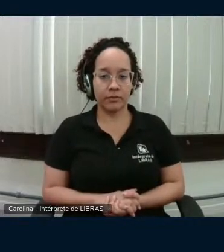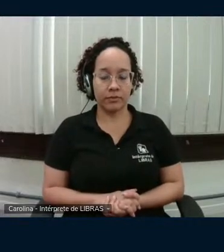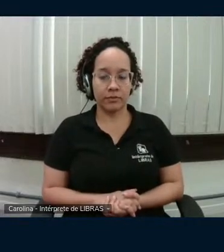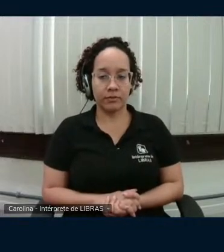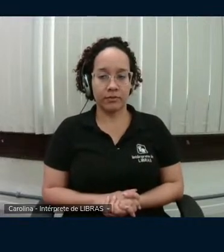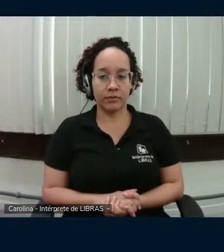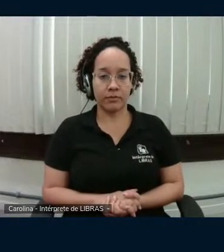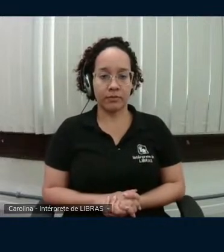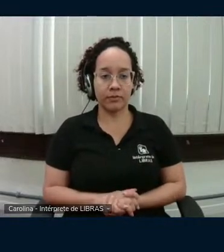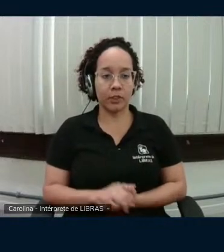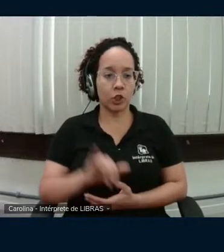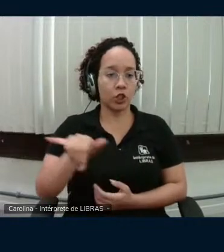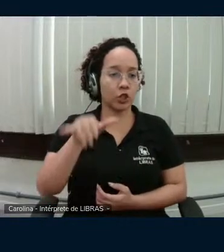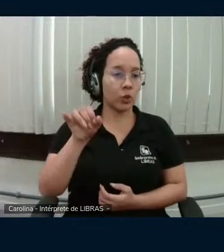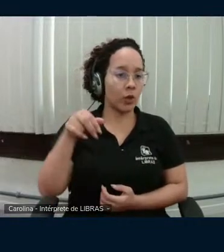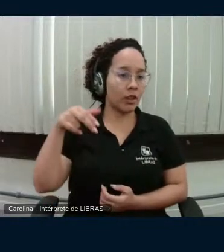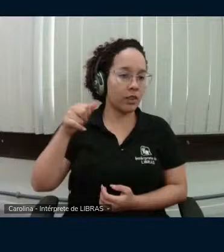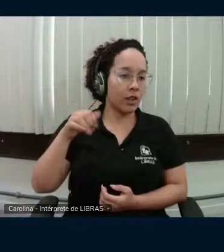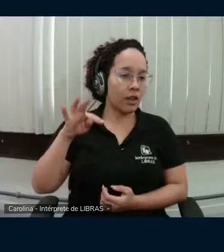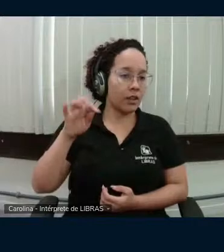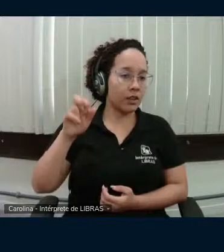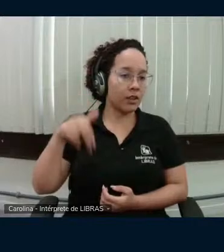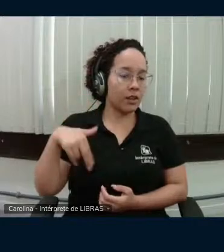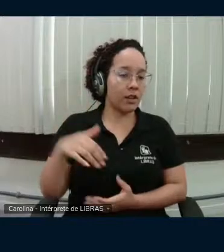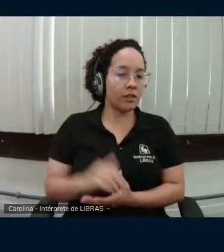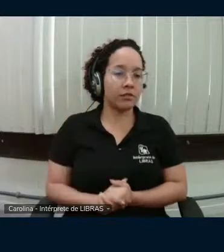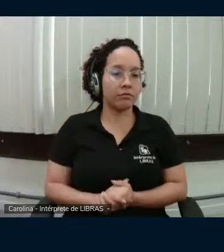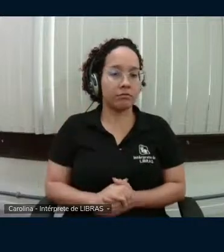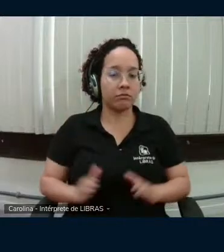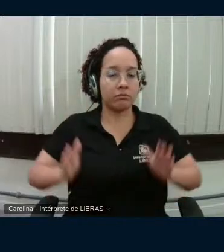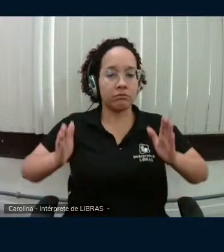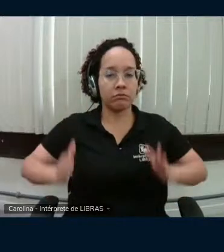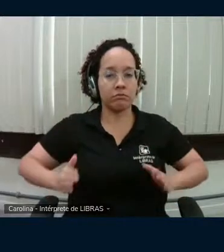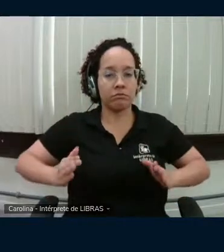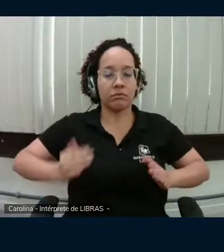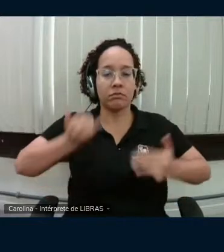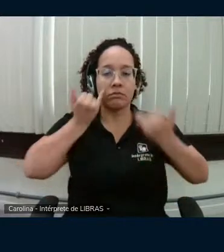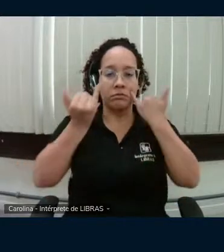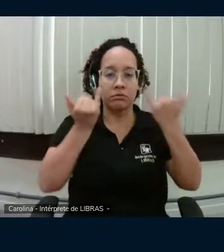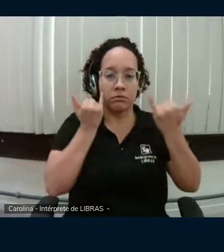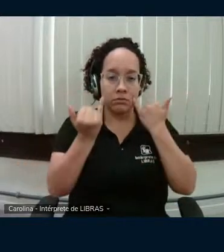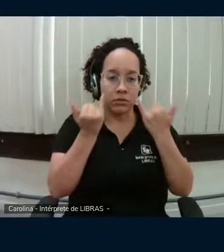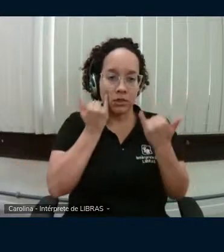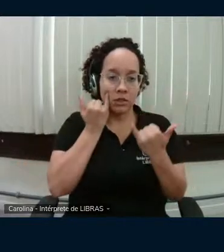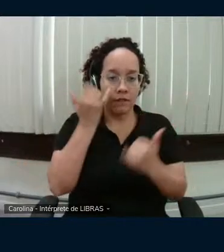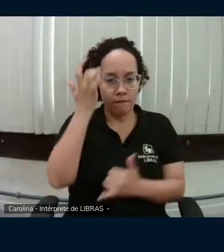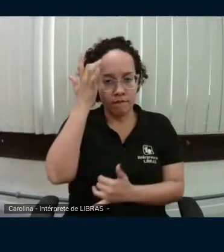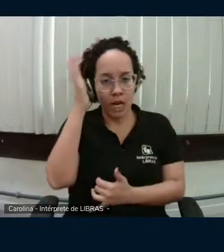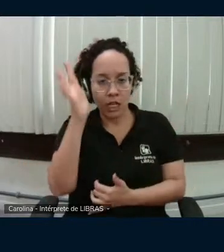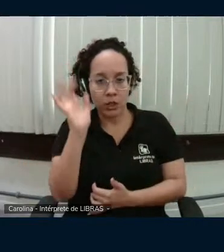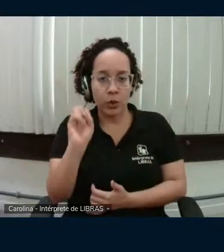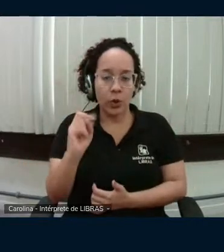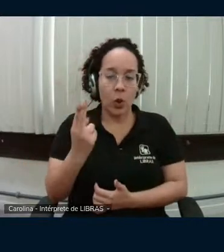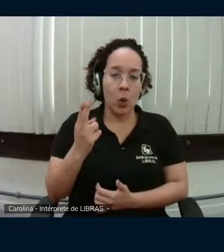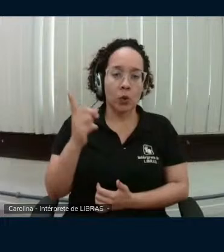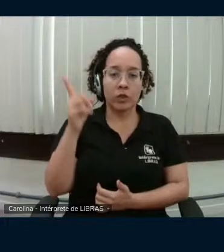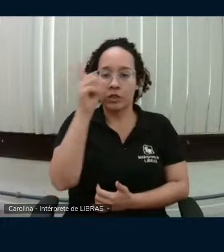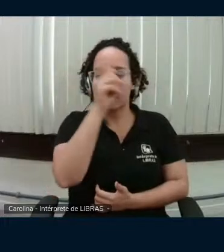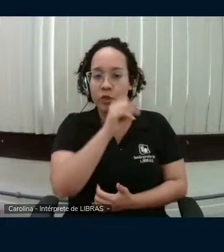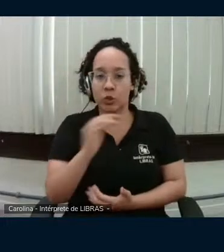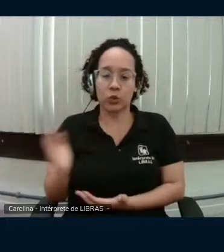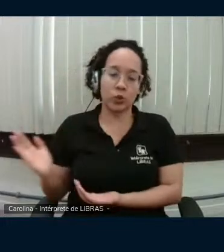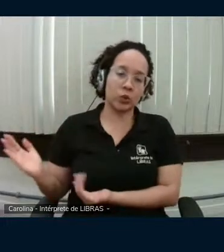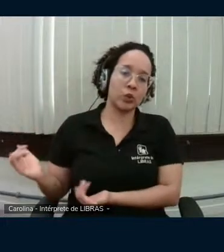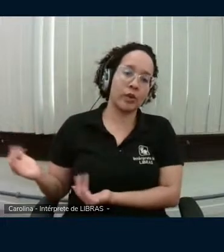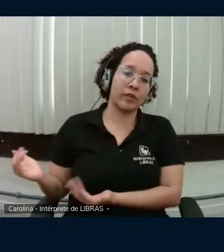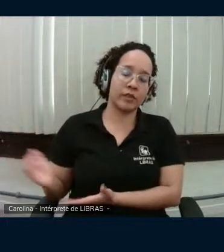Ah, o Jonathan, né, que pergunta, que fala sobre essa era da informação, se facilita ou dificulta. Eu diria que a era